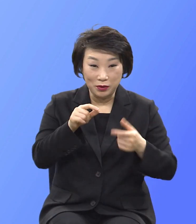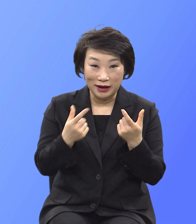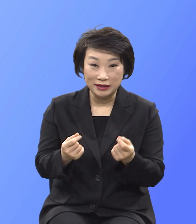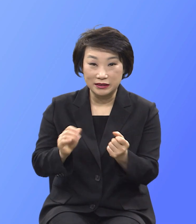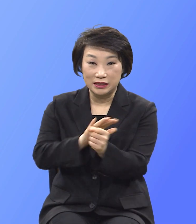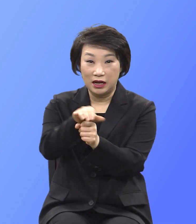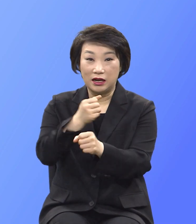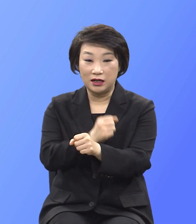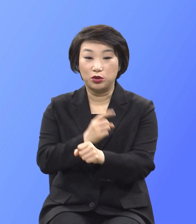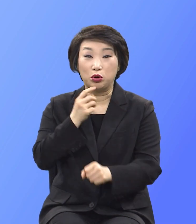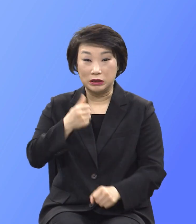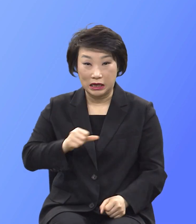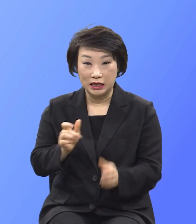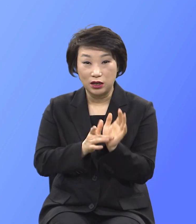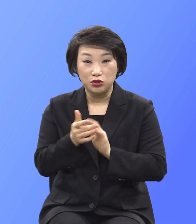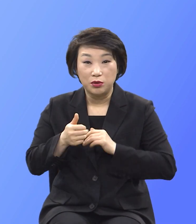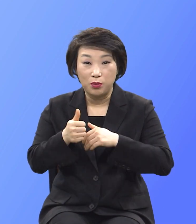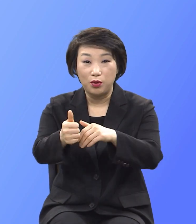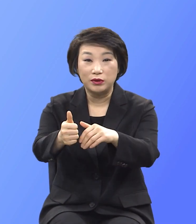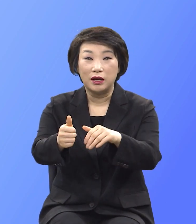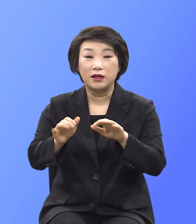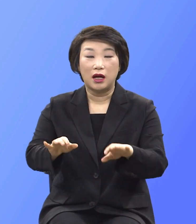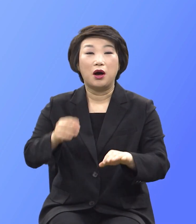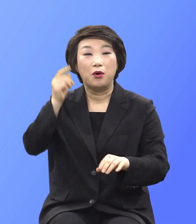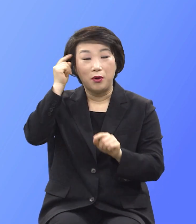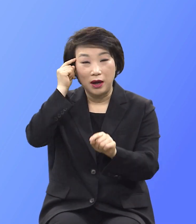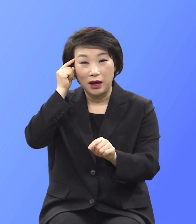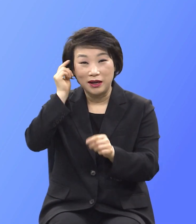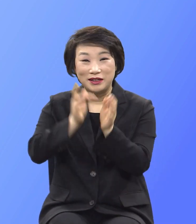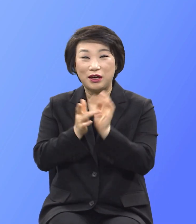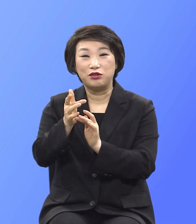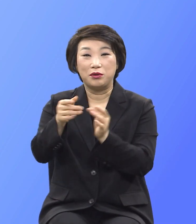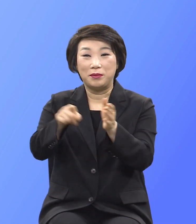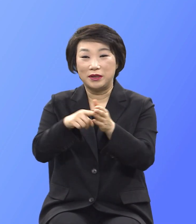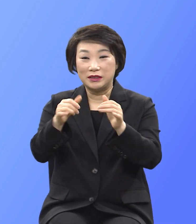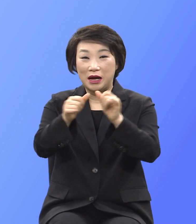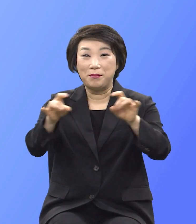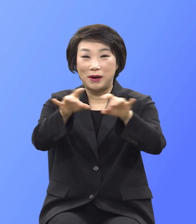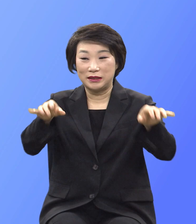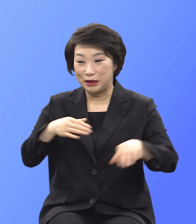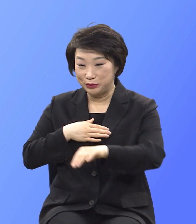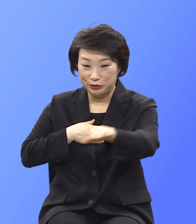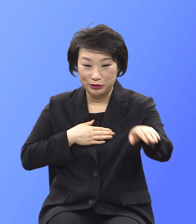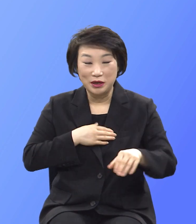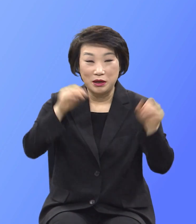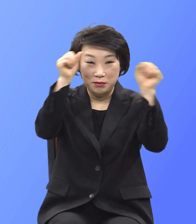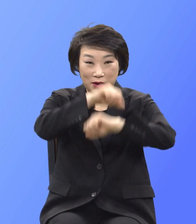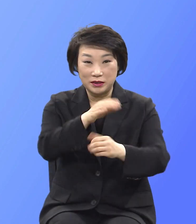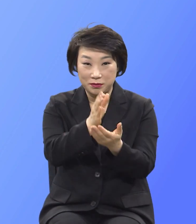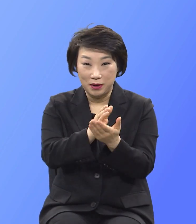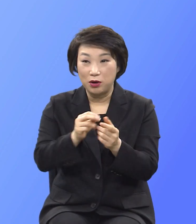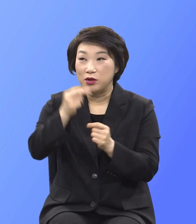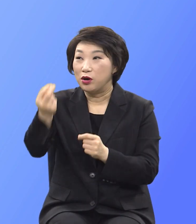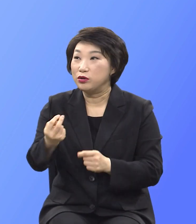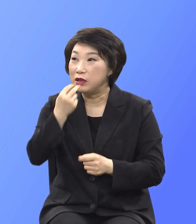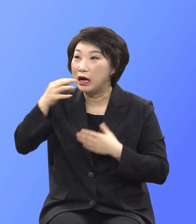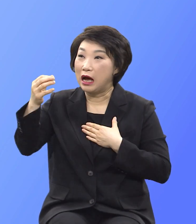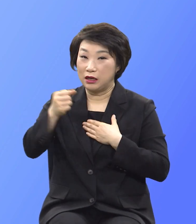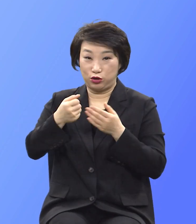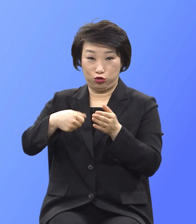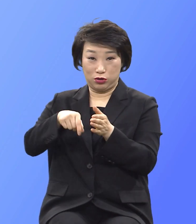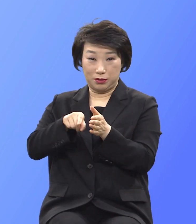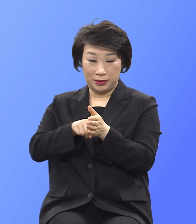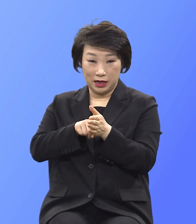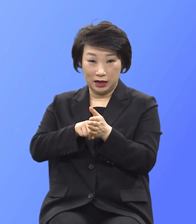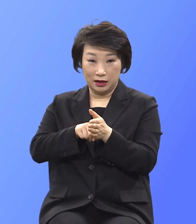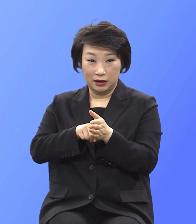이처럼 사랑하사 독생자를 주셨으니 이는 저를 믿는 자마다 멸망치 않고 영생을